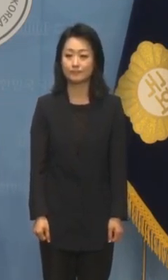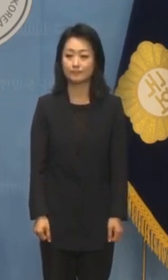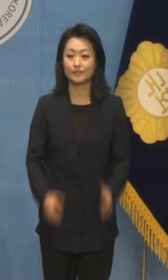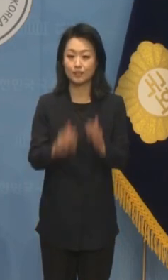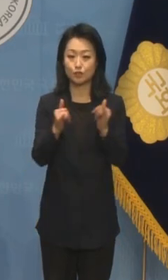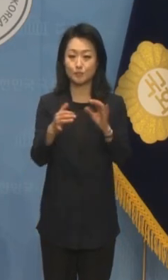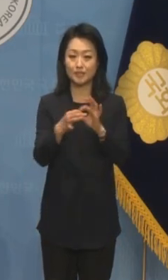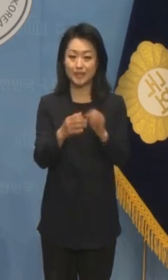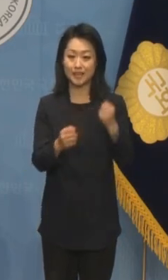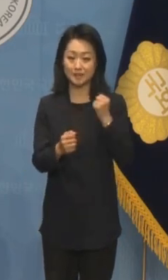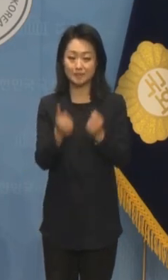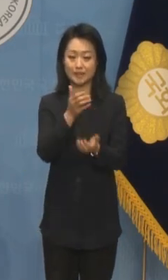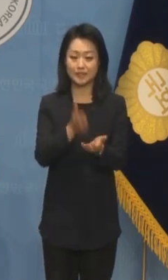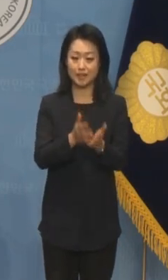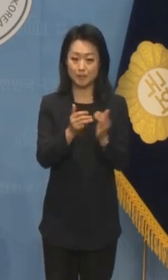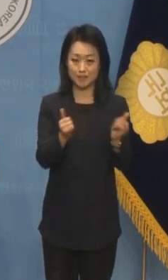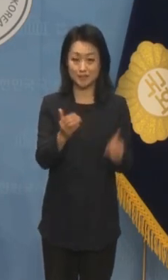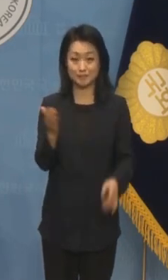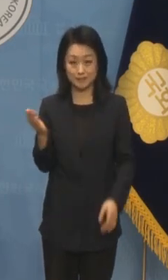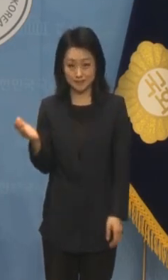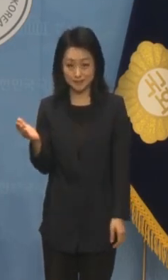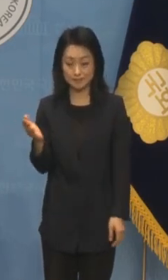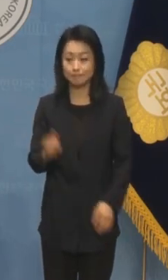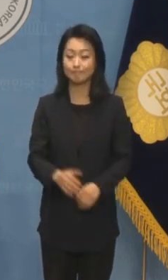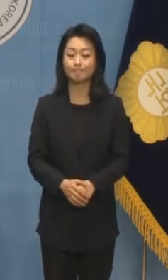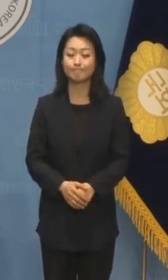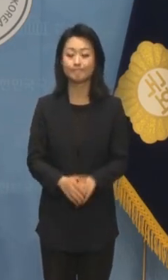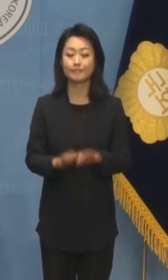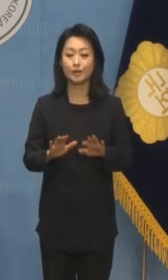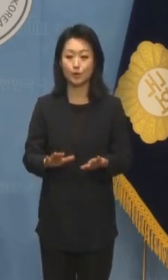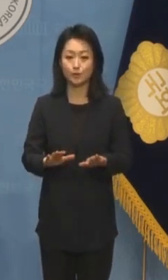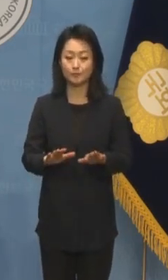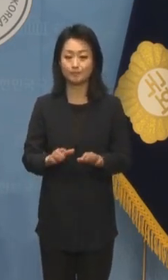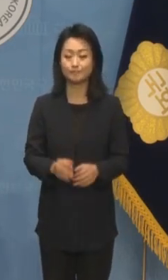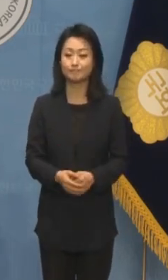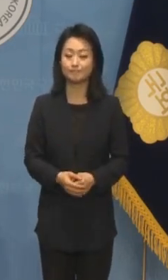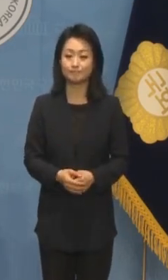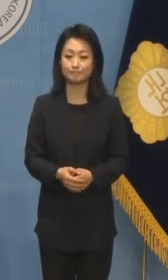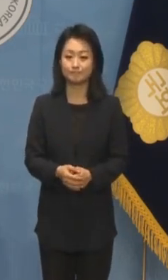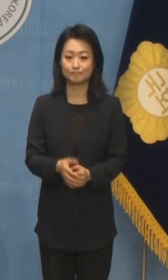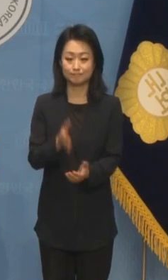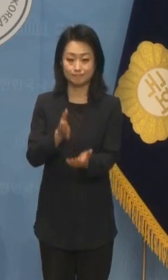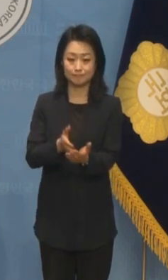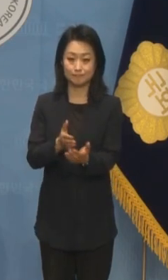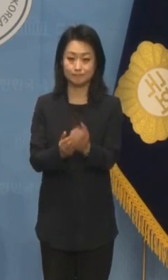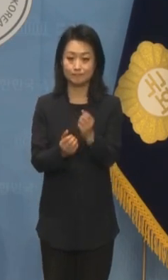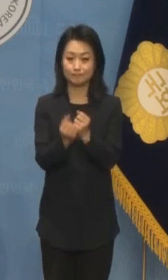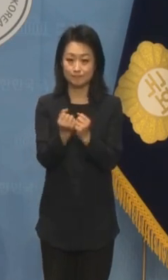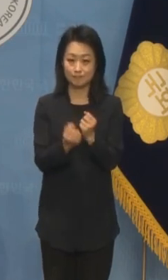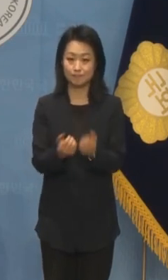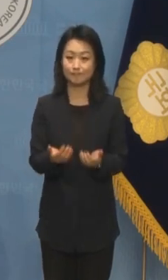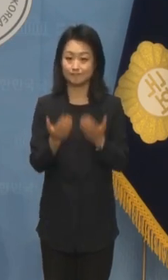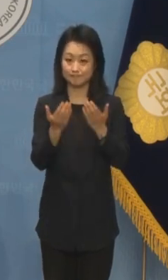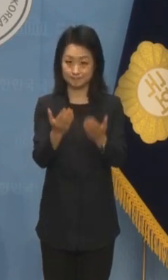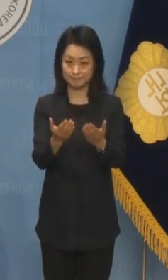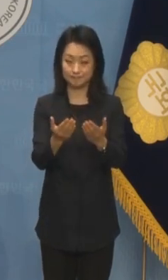국민의힘 원내 수석 대변인 장동혁입니다. 오늘 준비한 논평 2개를